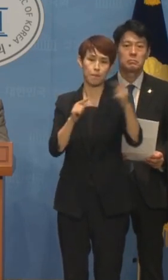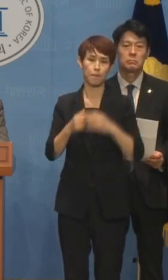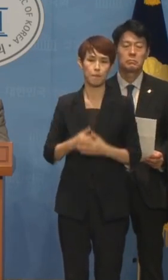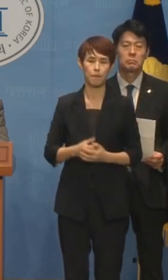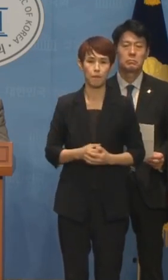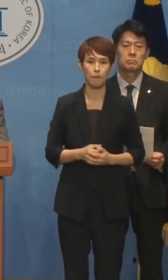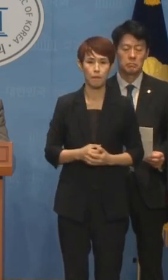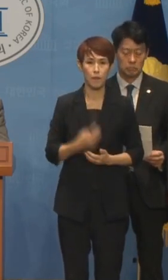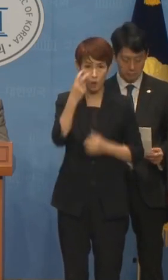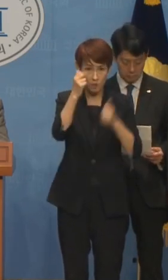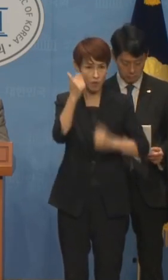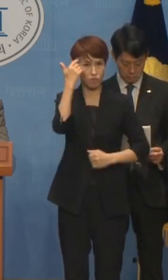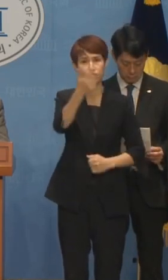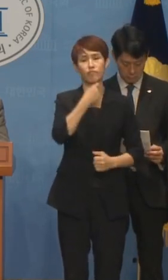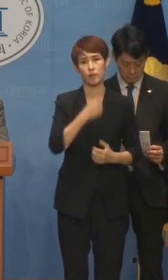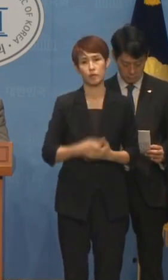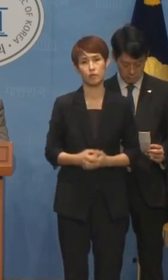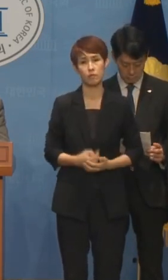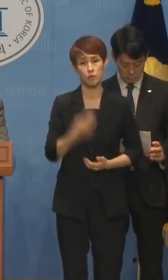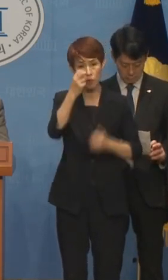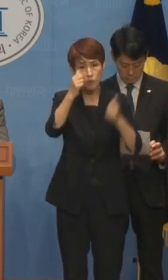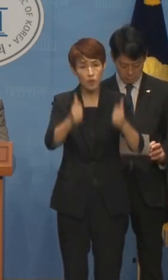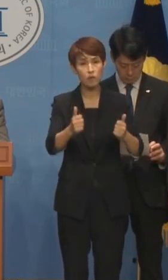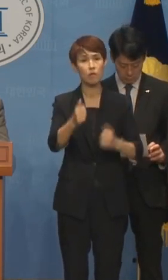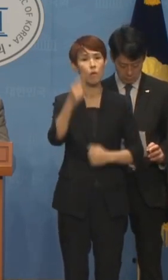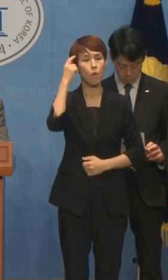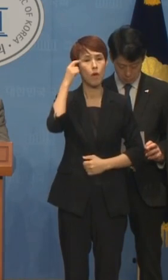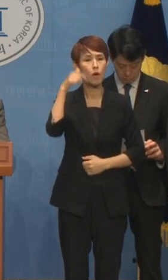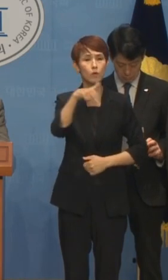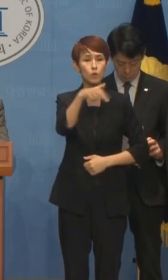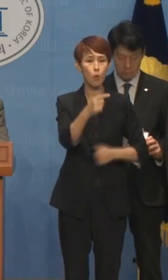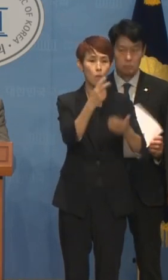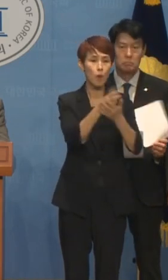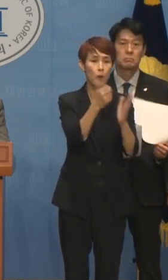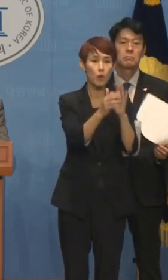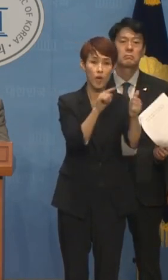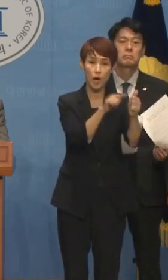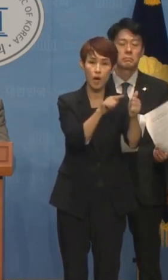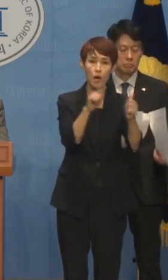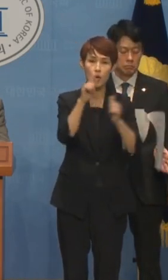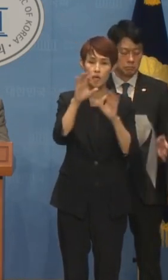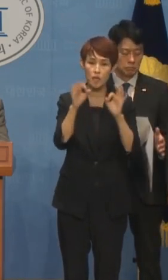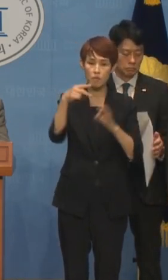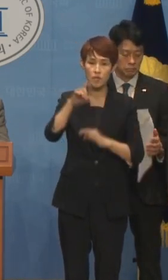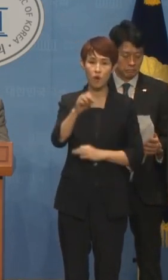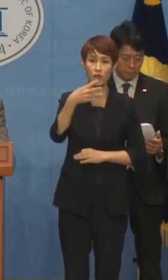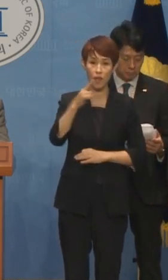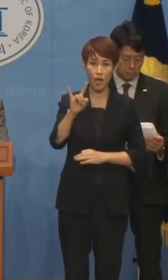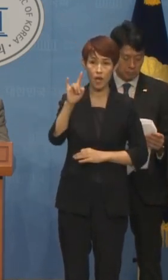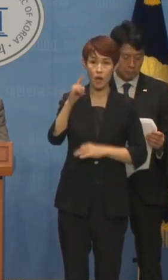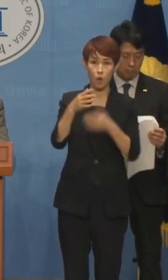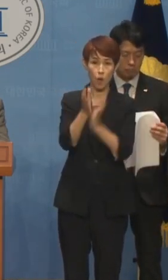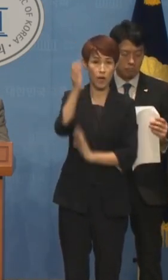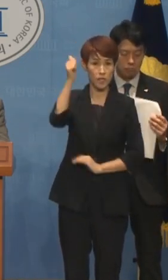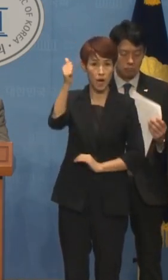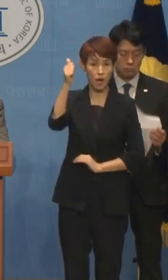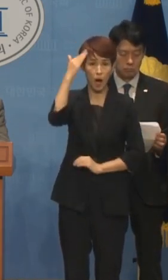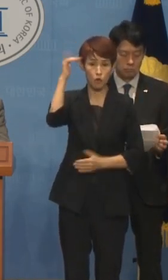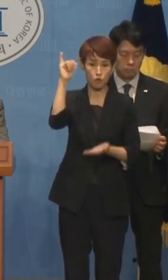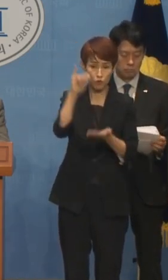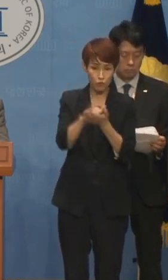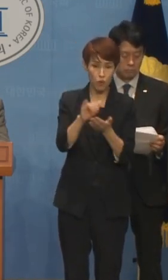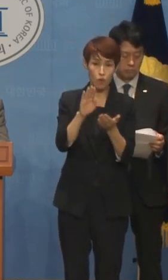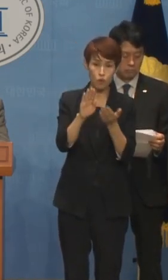검찰에 묻습니다. 검찰은 왜 조모 변호사가 김성태 전 회장의 귀국